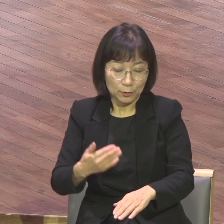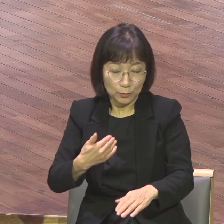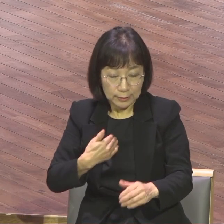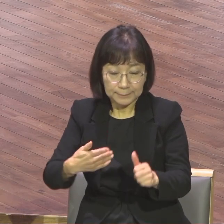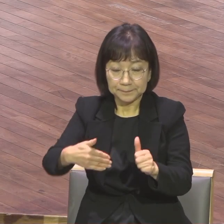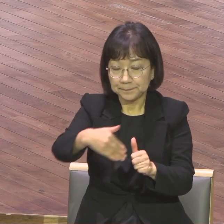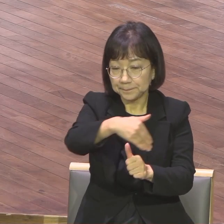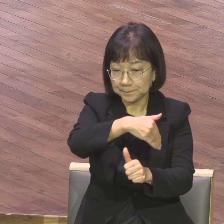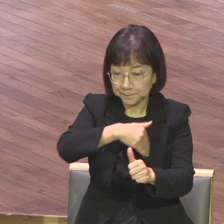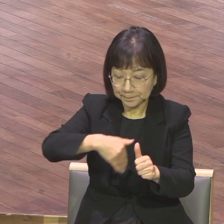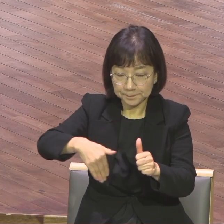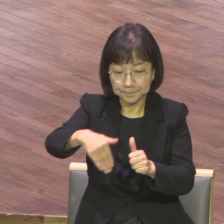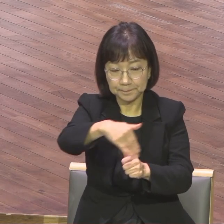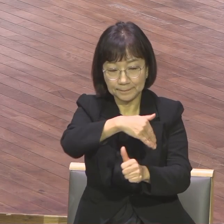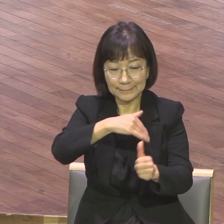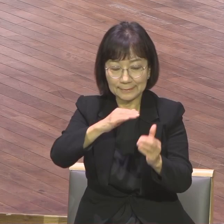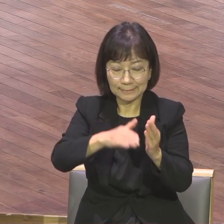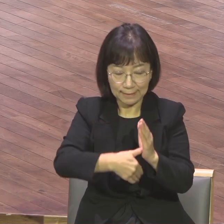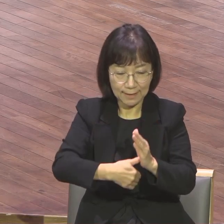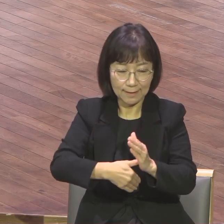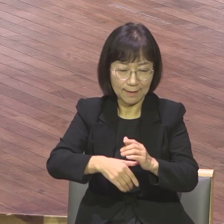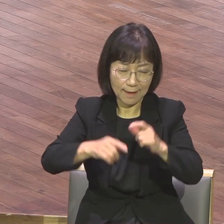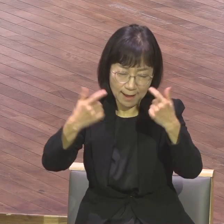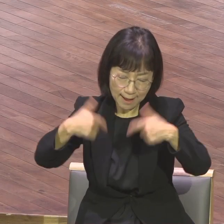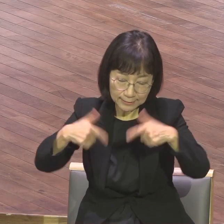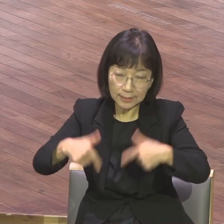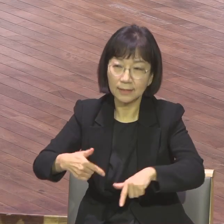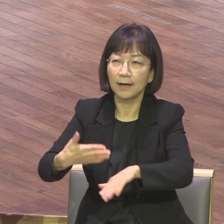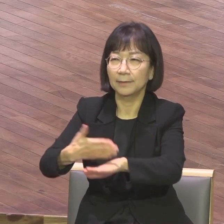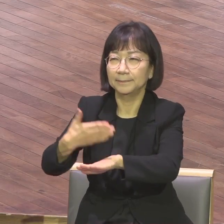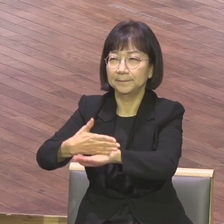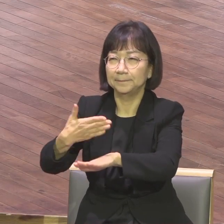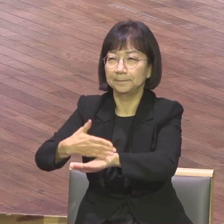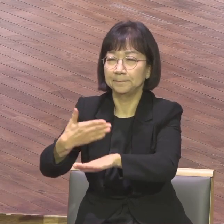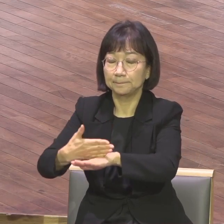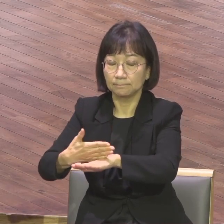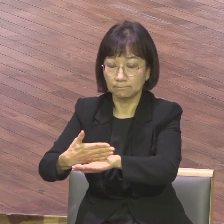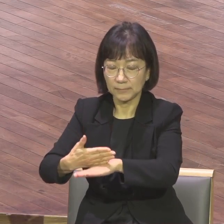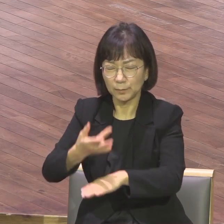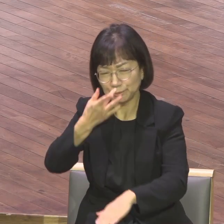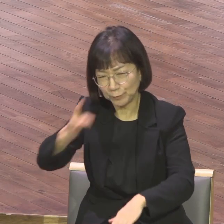환경 속에서 하나님이 절대 주고 믿고 감사하는 것이 신앙생활이지요. 그런데